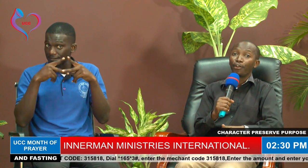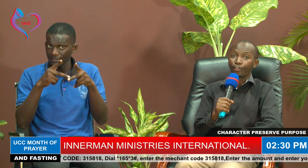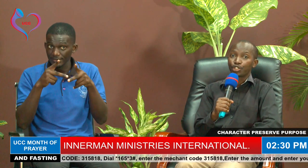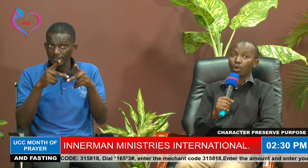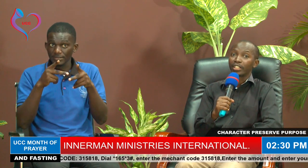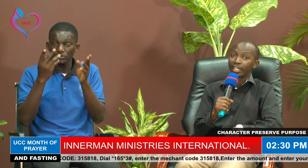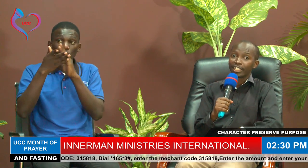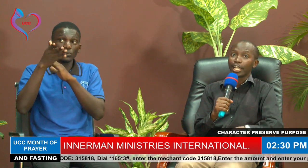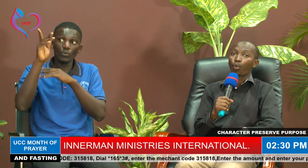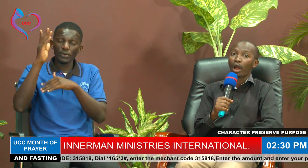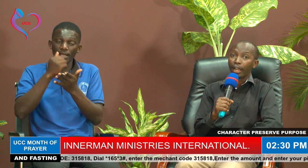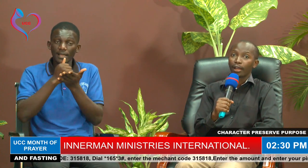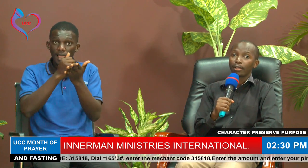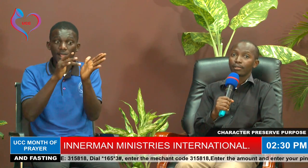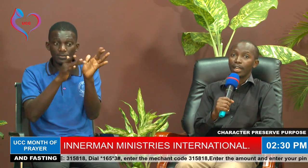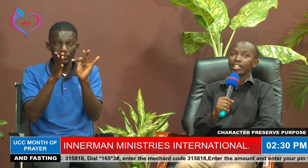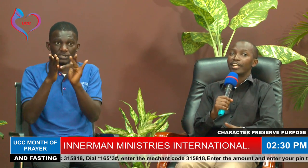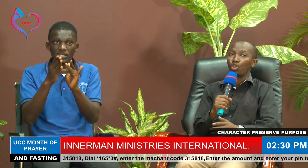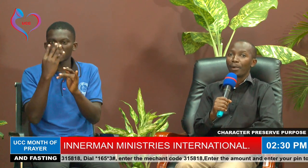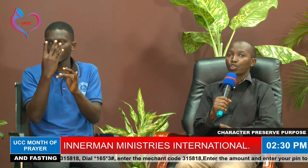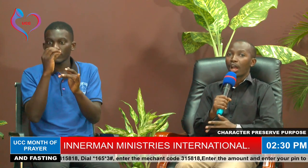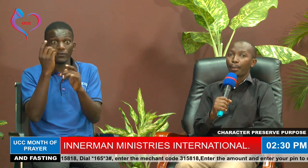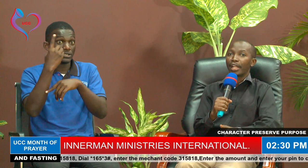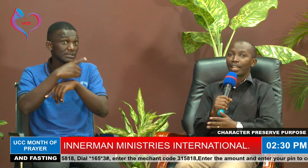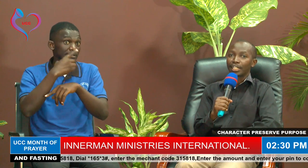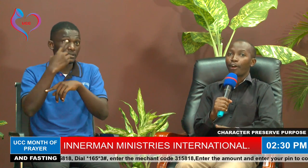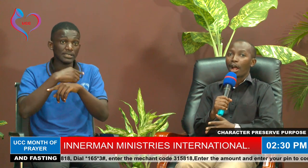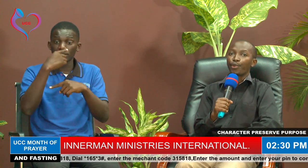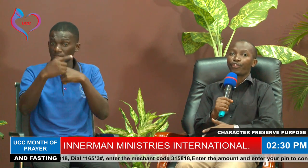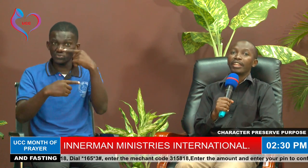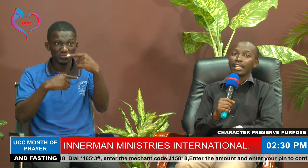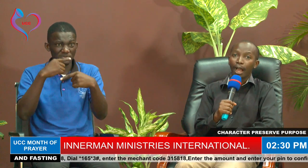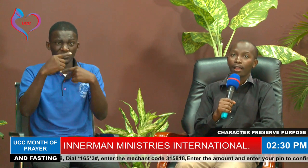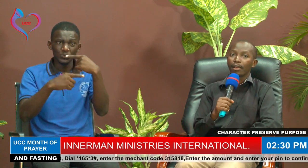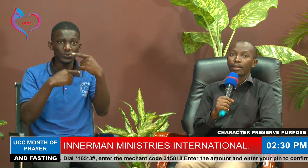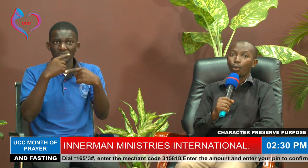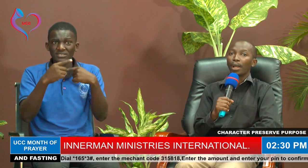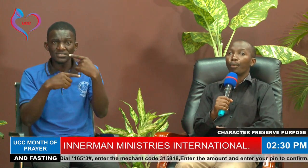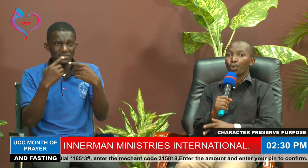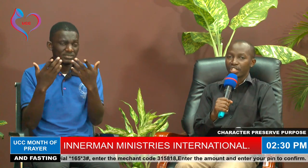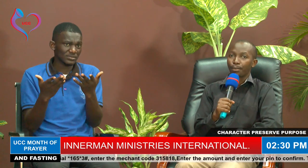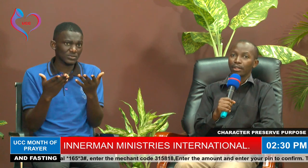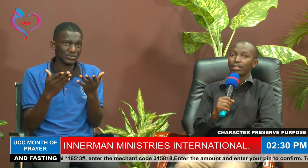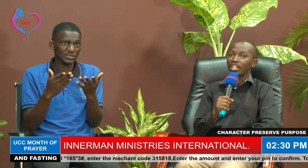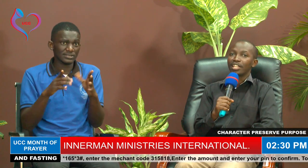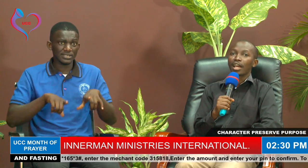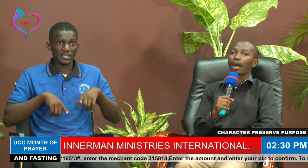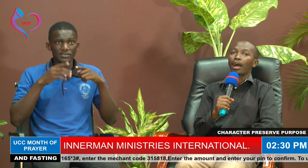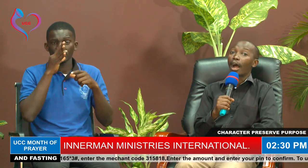ofu Yesu nga chingide chena kwana. Na jane no maso nga abira ate arifiringa. Obulamu obo kusiba. Zikiriza nga